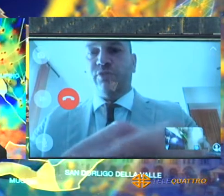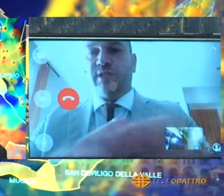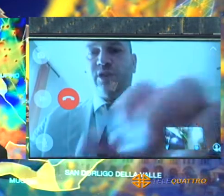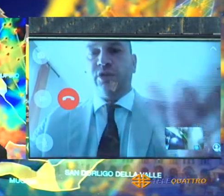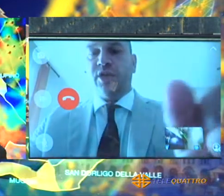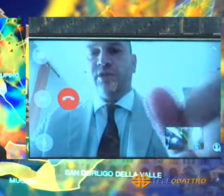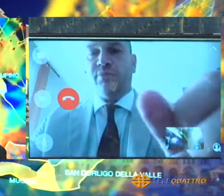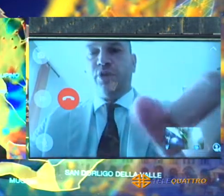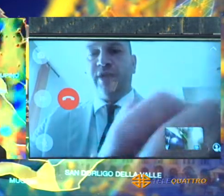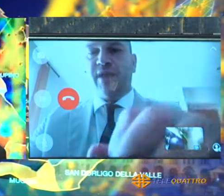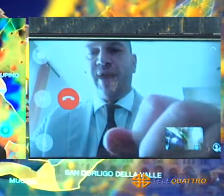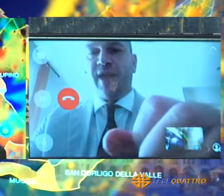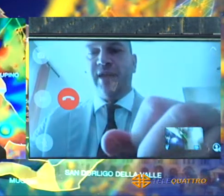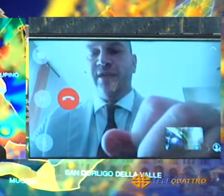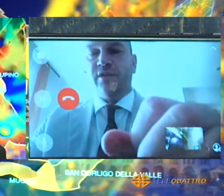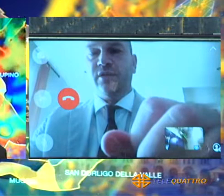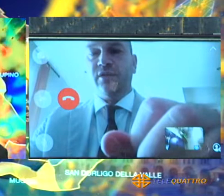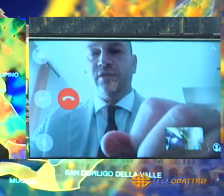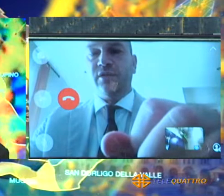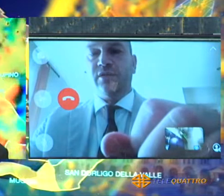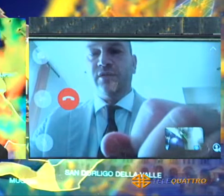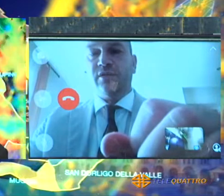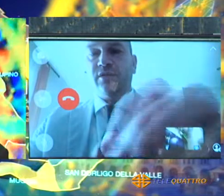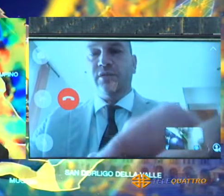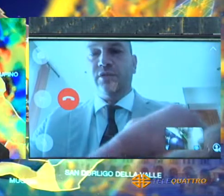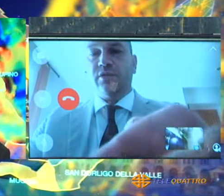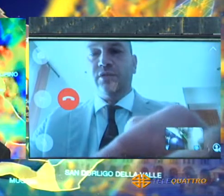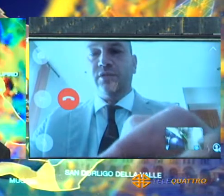le informazioni. Okay. Puoi darmi la mail? È semplicissima,